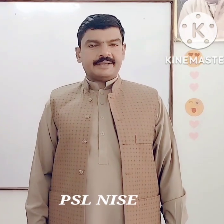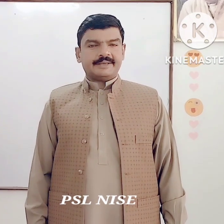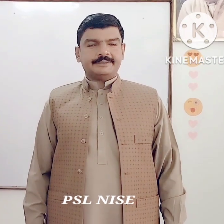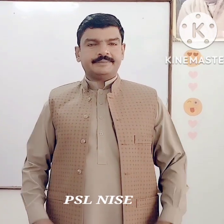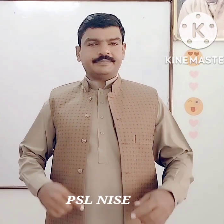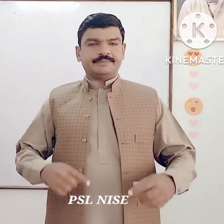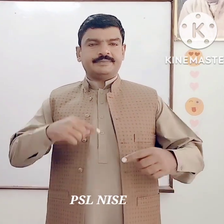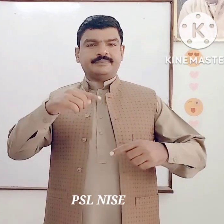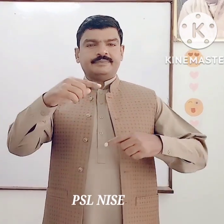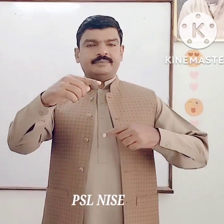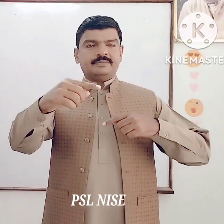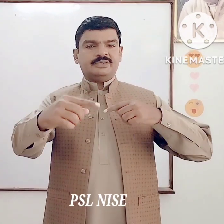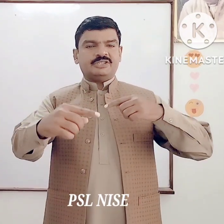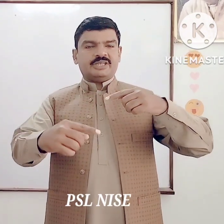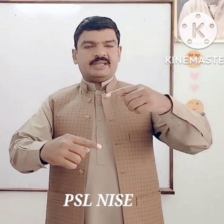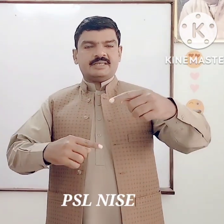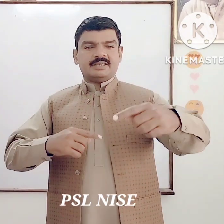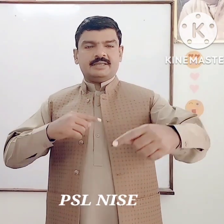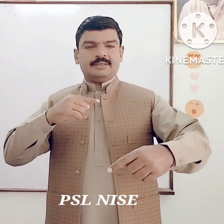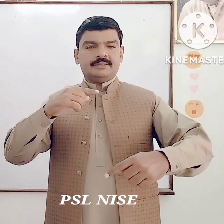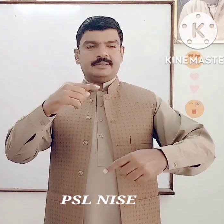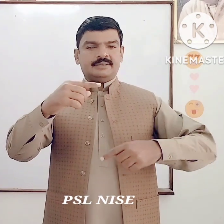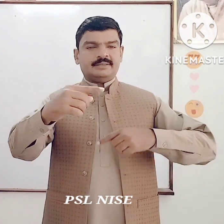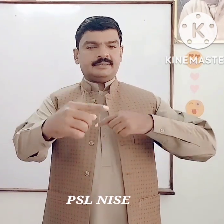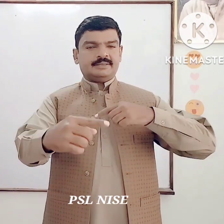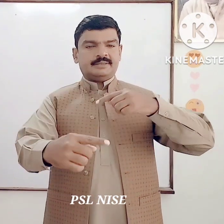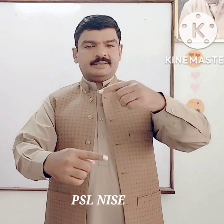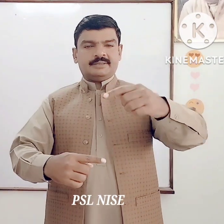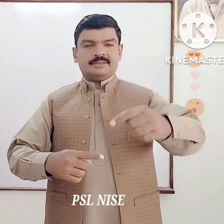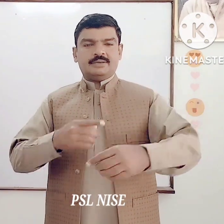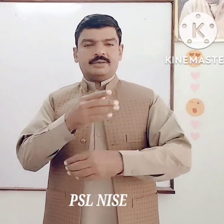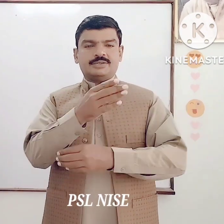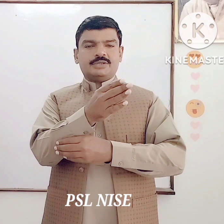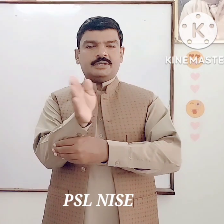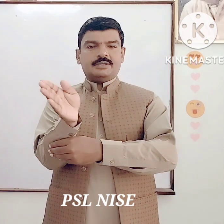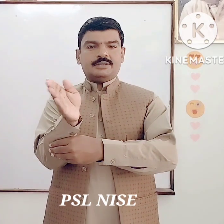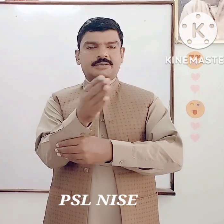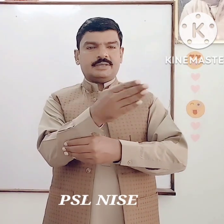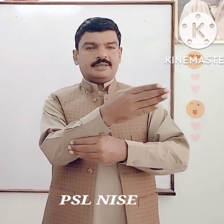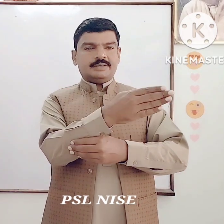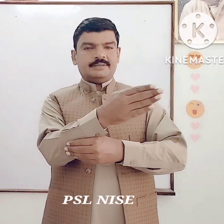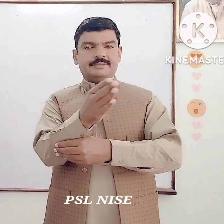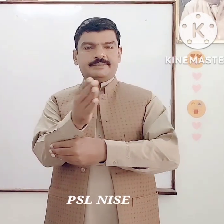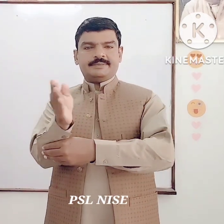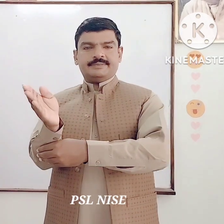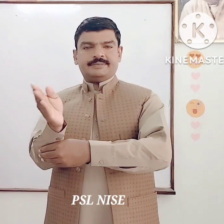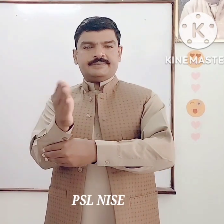टैंक, चैन का साइन और उसकी नोजल,